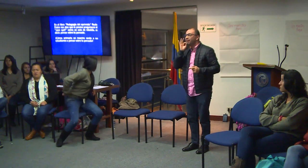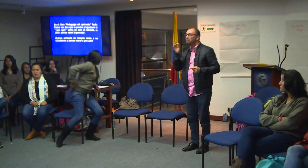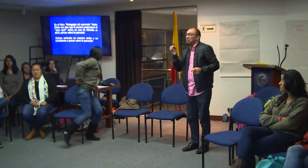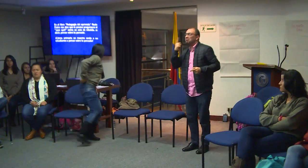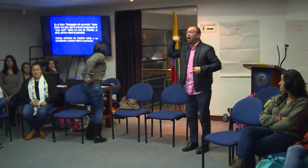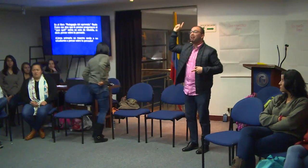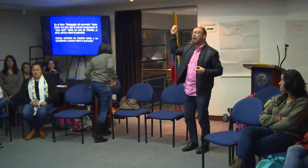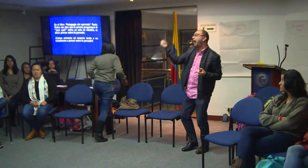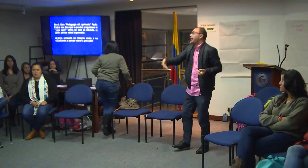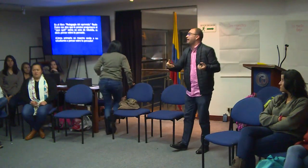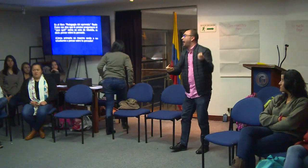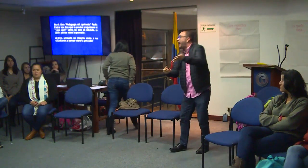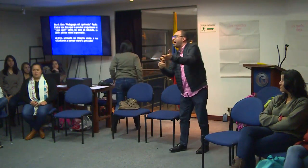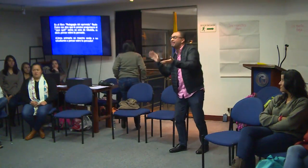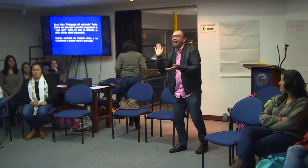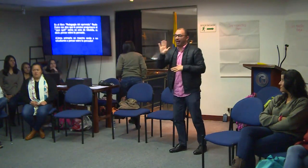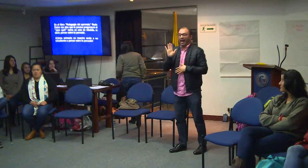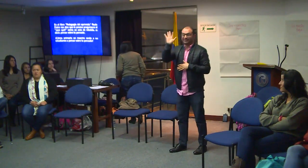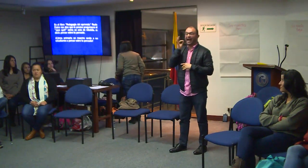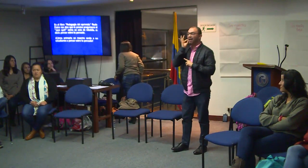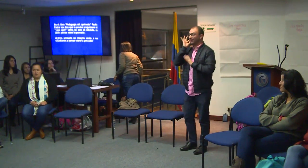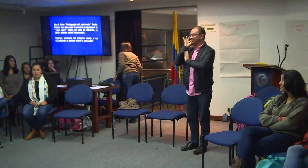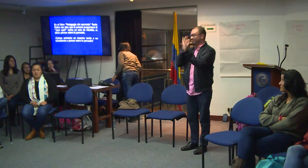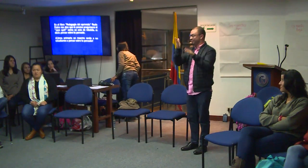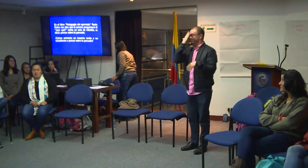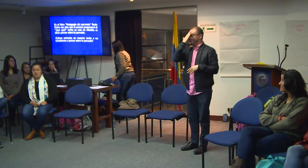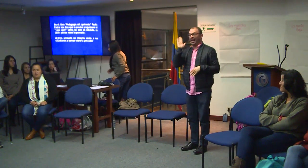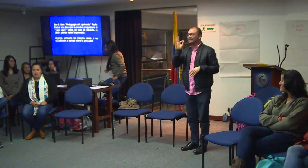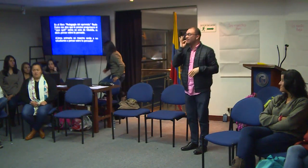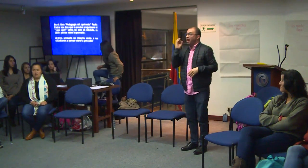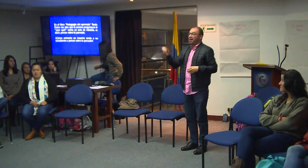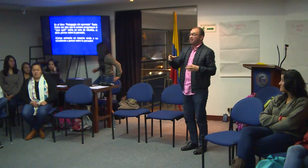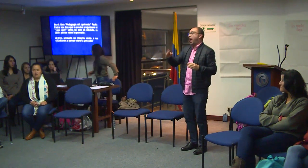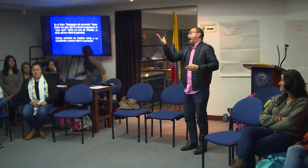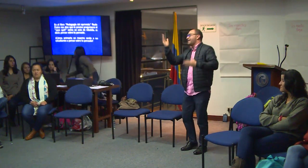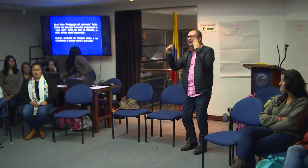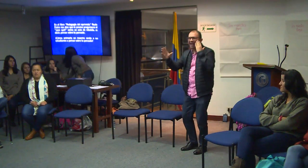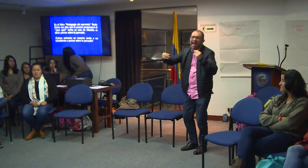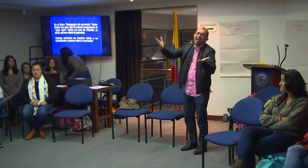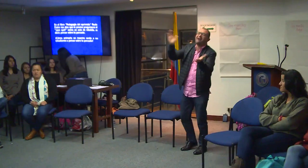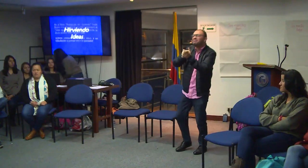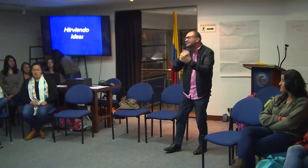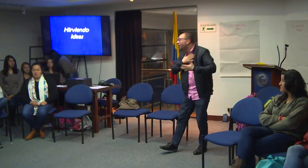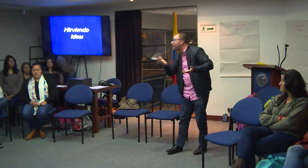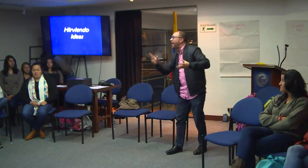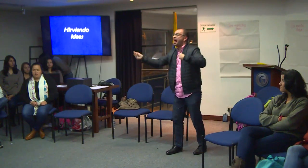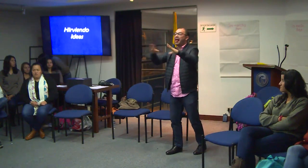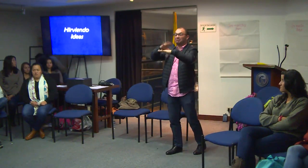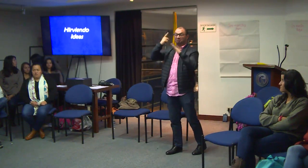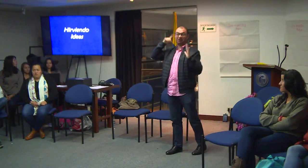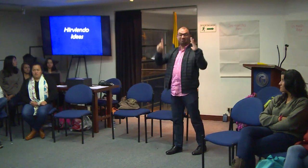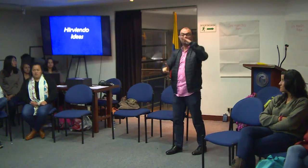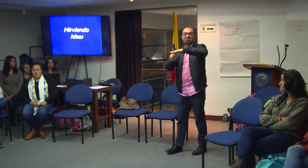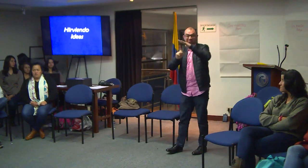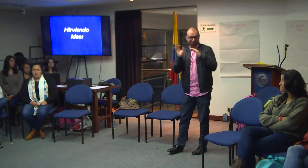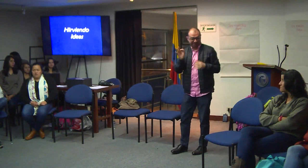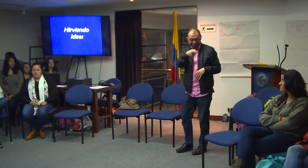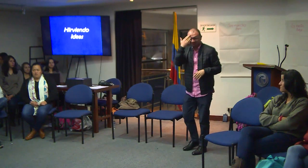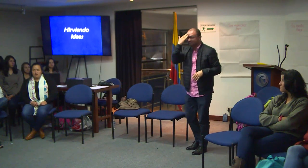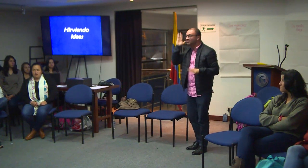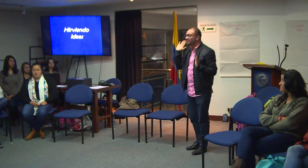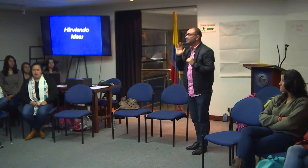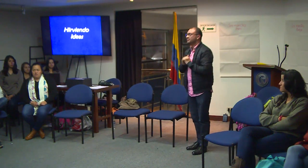Y claramente uno pensaría que en el café se hablan de muchas cosas, ese es el ejercicio del café, uno saluda y